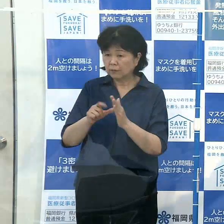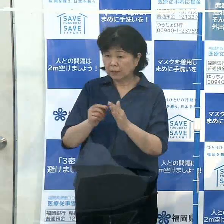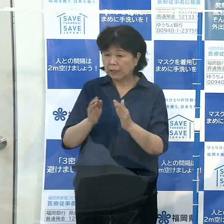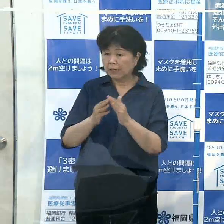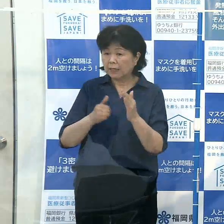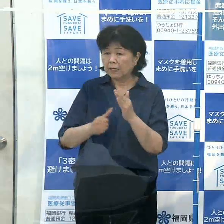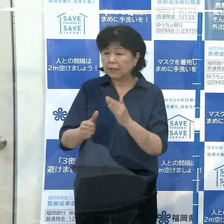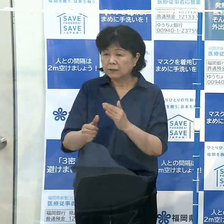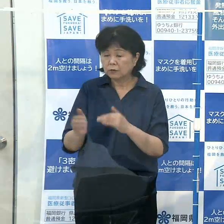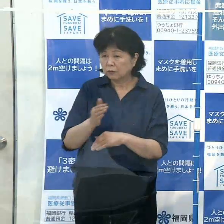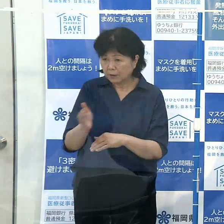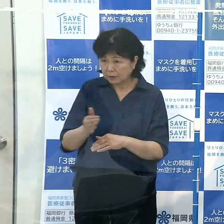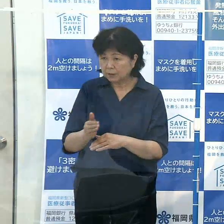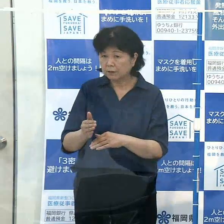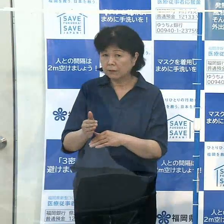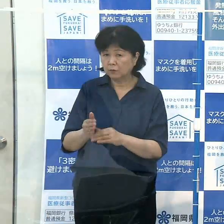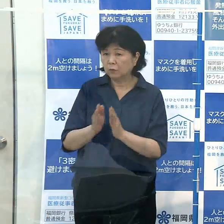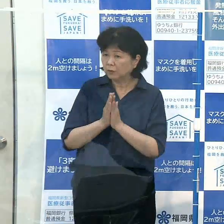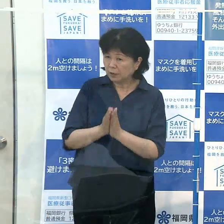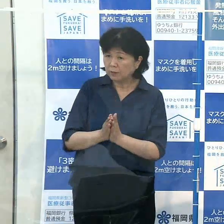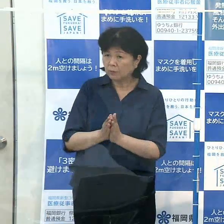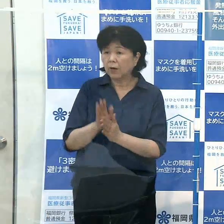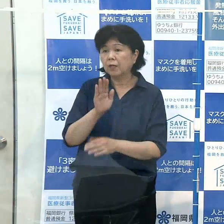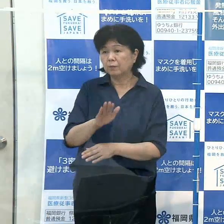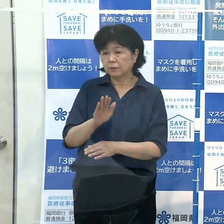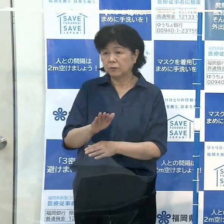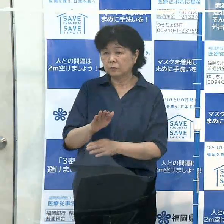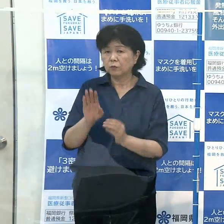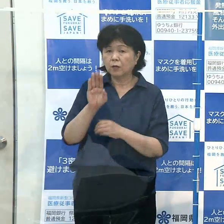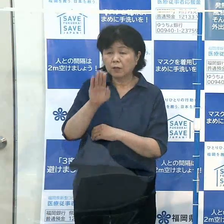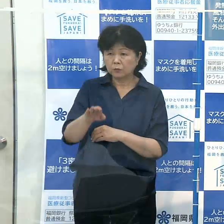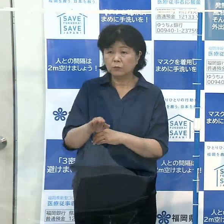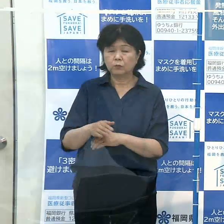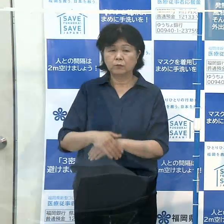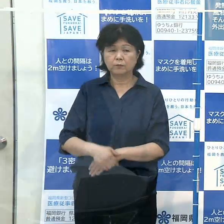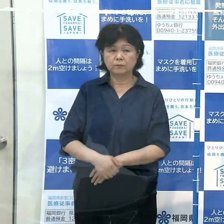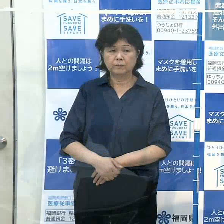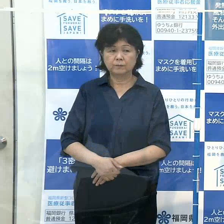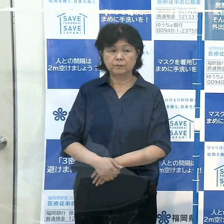かね、そういうことをお伝えしていますし、その後のいわゆる